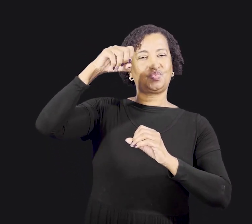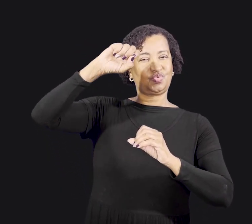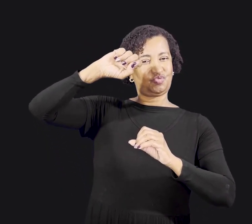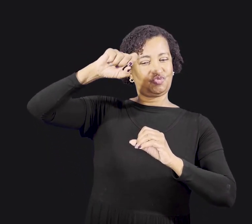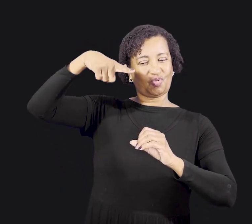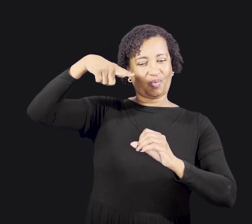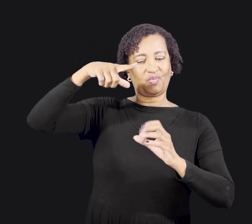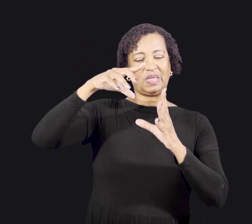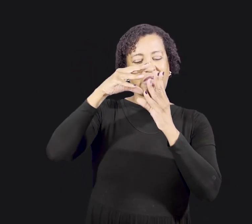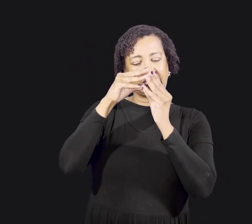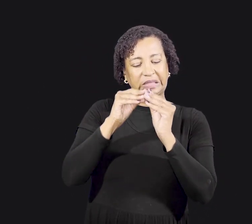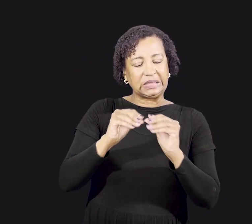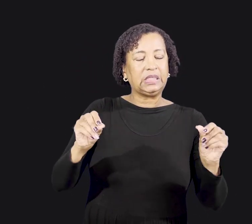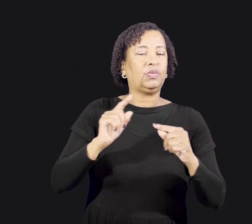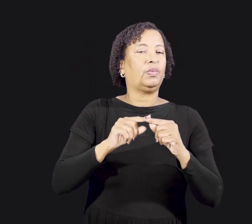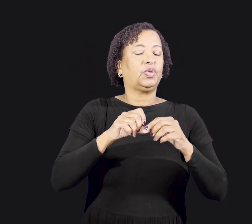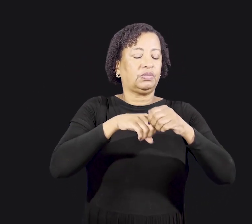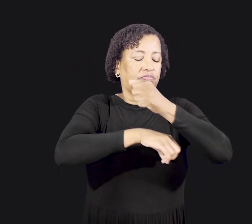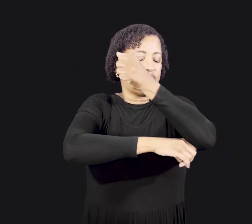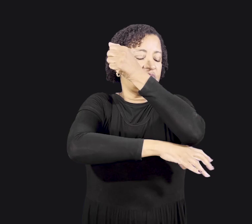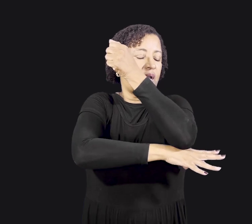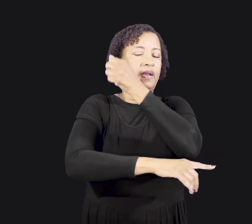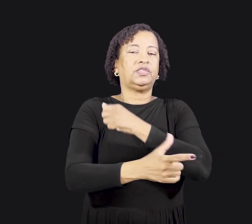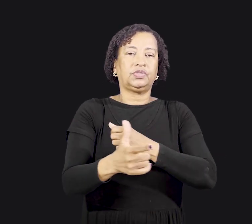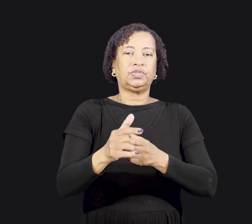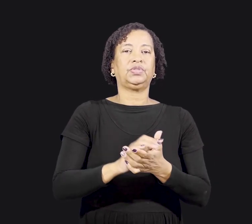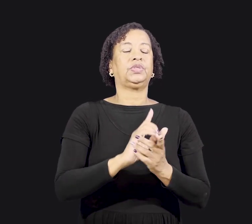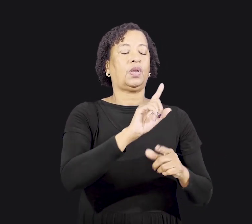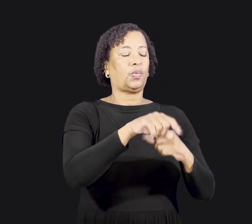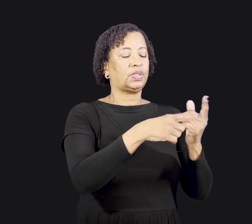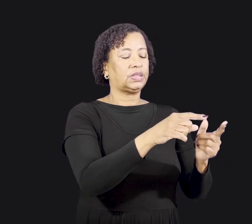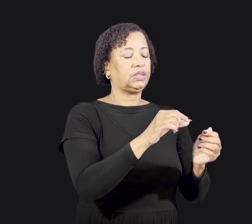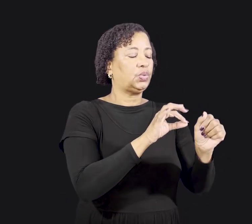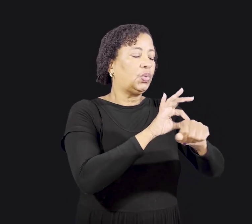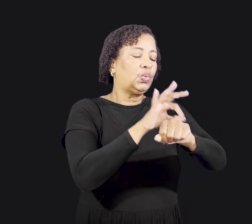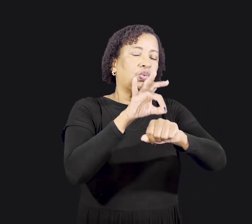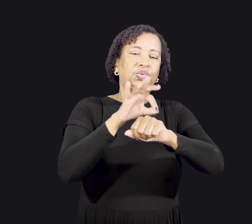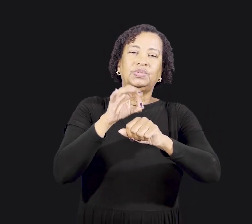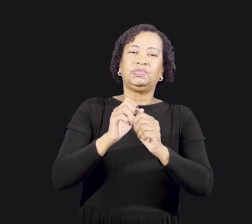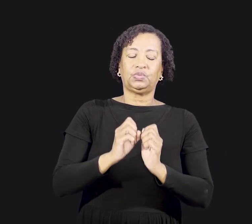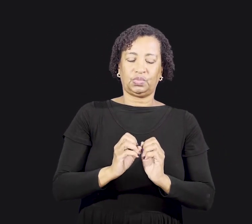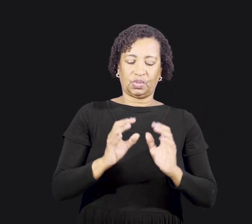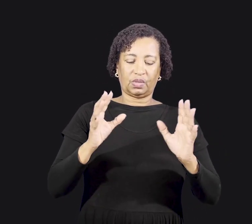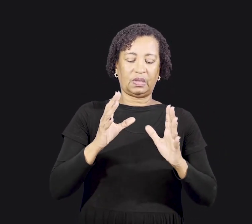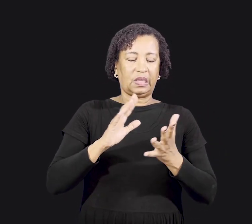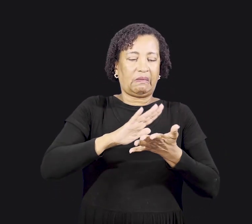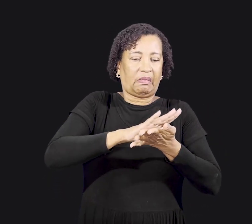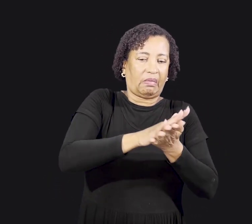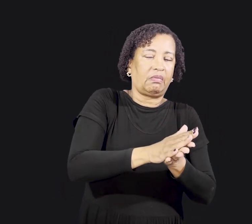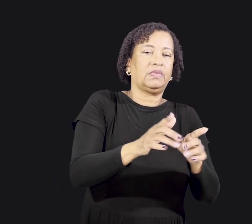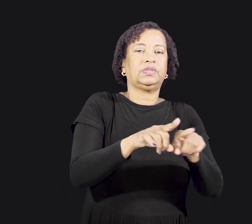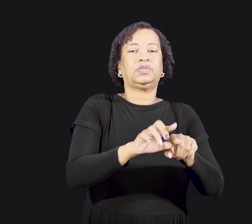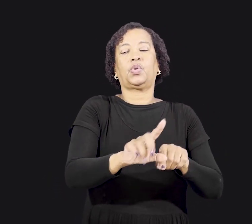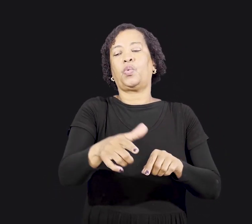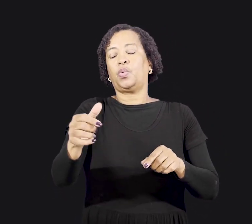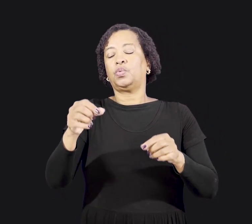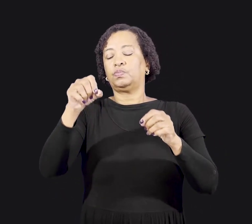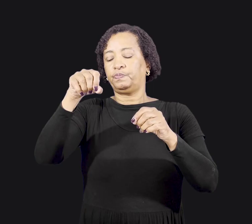não tinham raiz. Outra parte caiu entre espinhos, que cresceram e sufocaram as plantas. Outra ainda caiu em boa terra,